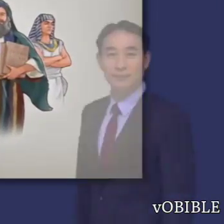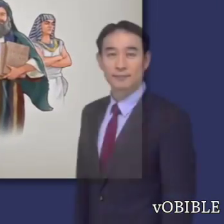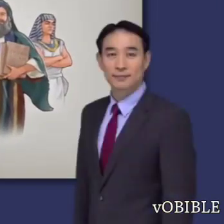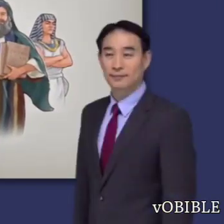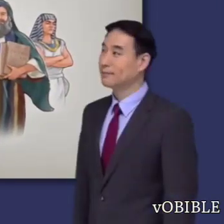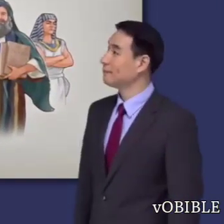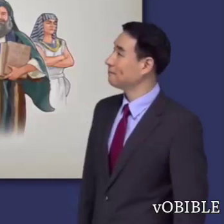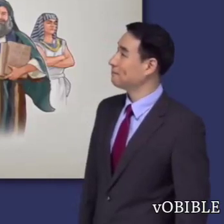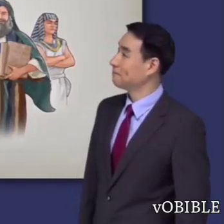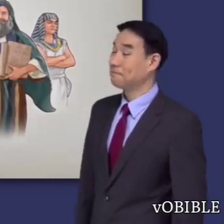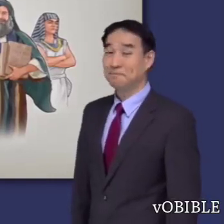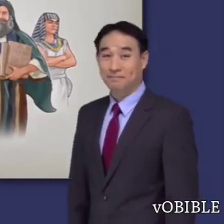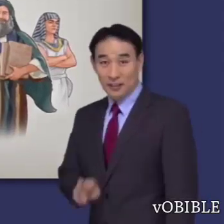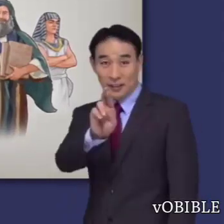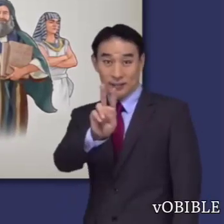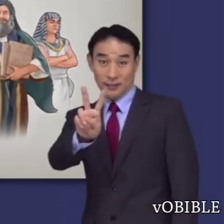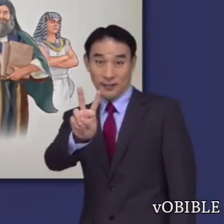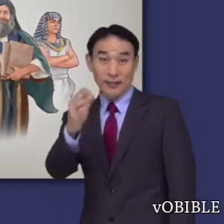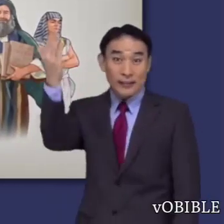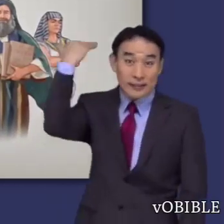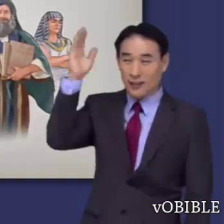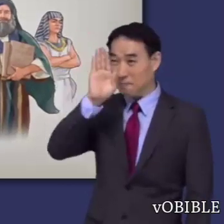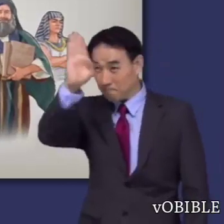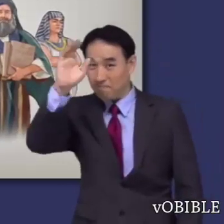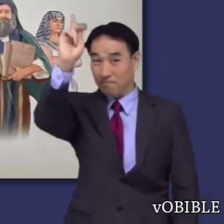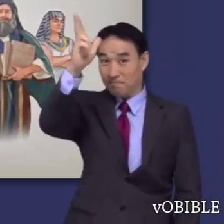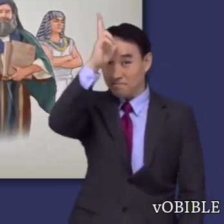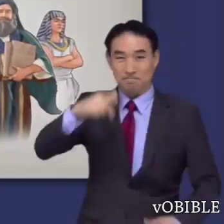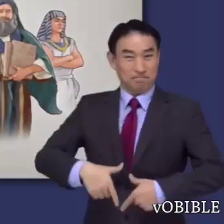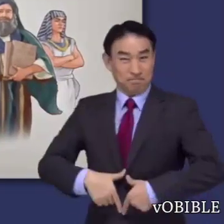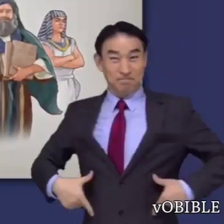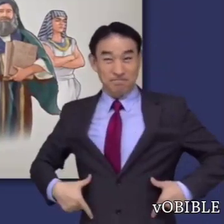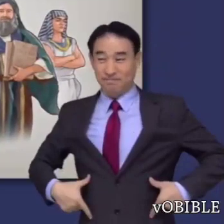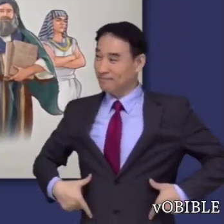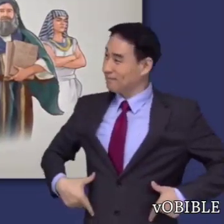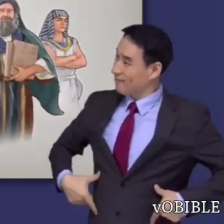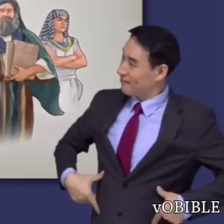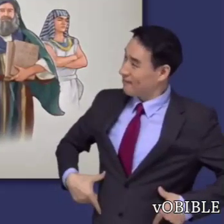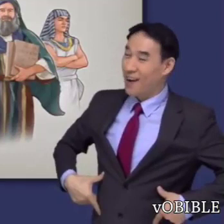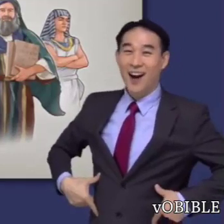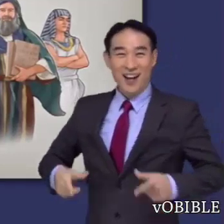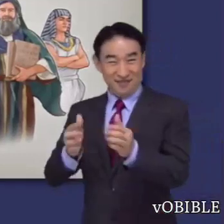第十二章，保罗提到有一大群仿佛云彩的见证人十分勇敢。